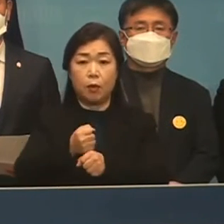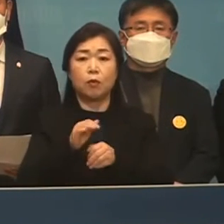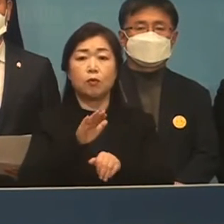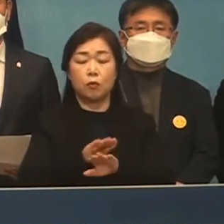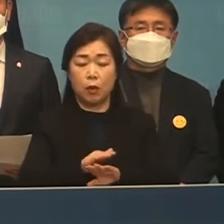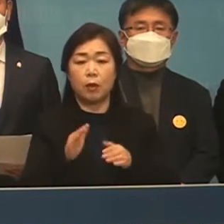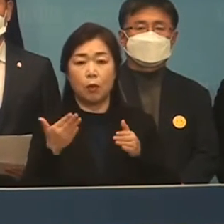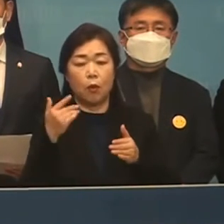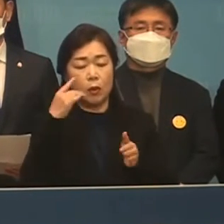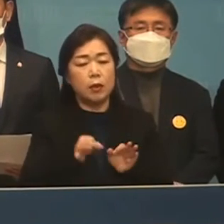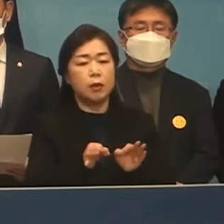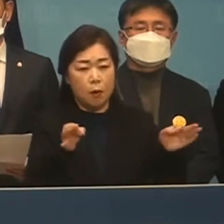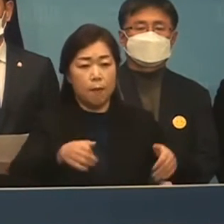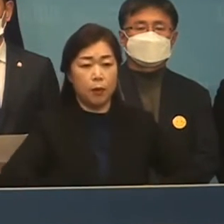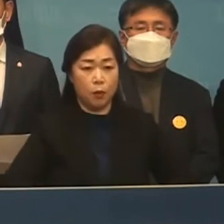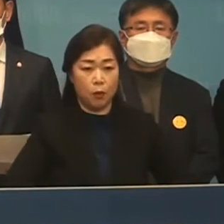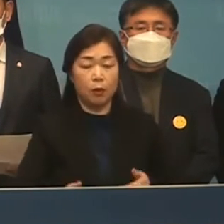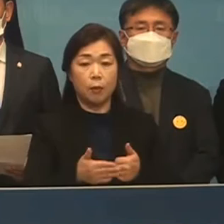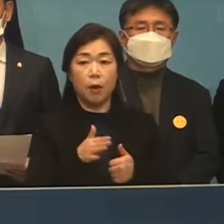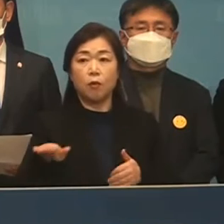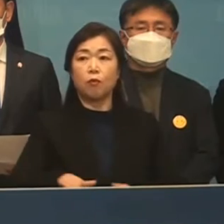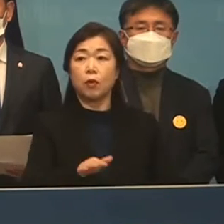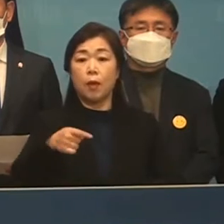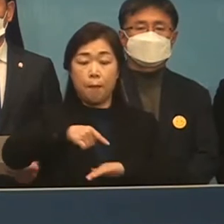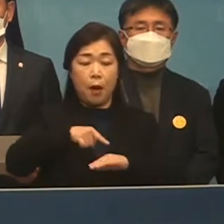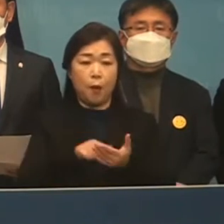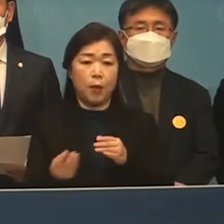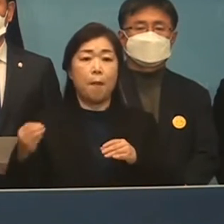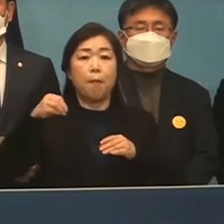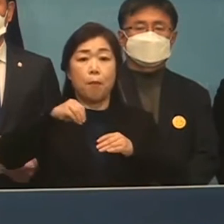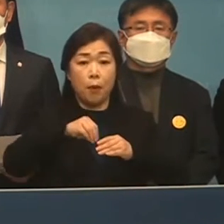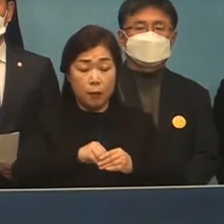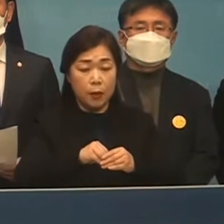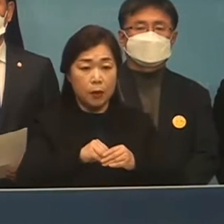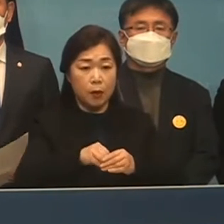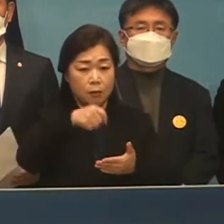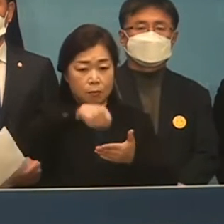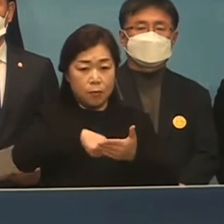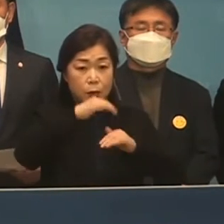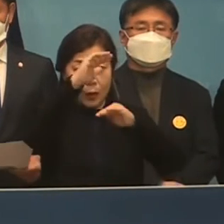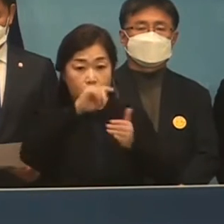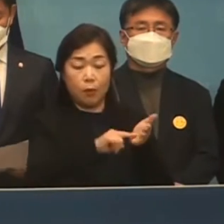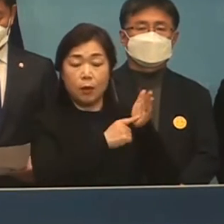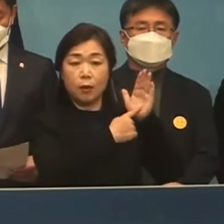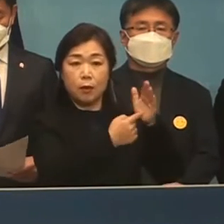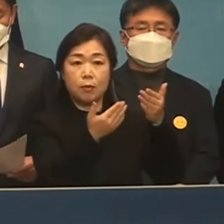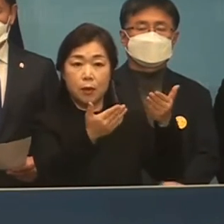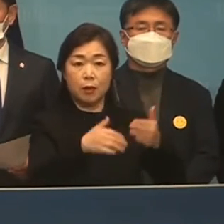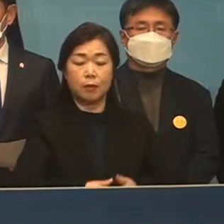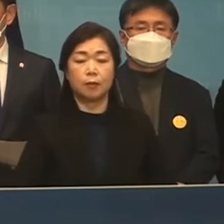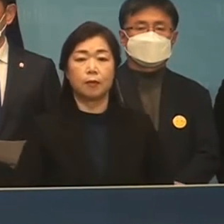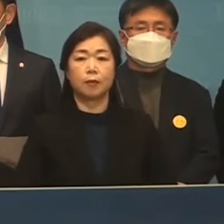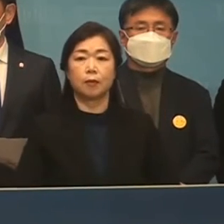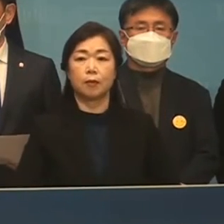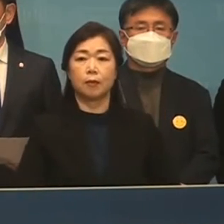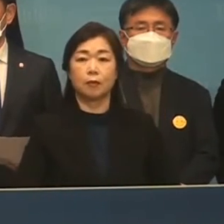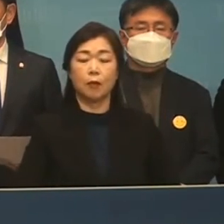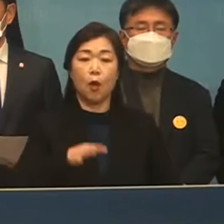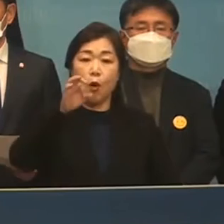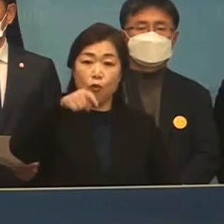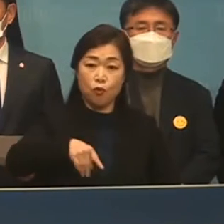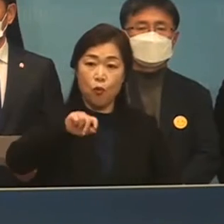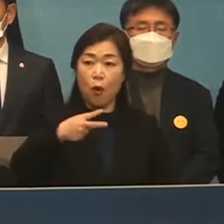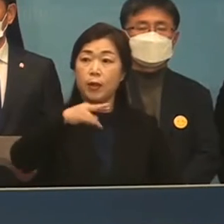생각합니다. 그런 저희들의 뜻을 오늘 공동의 기자회견에 담았습니다. 먼저